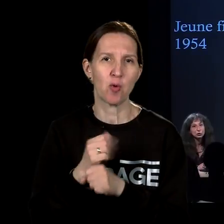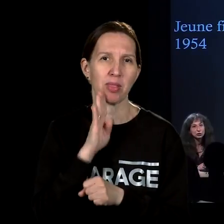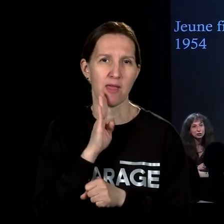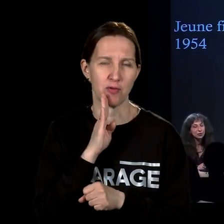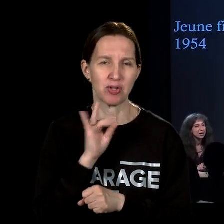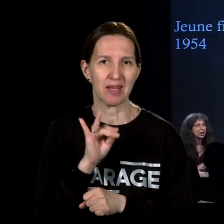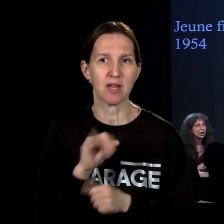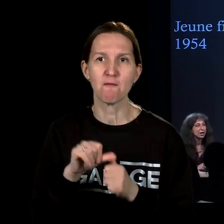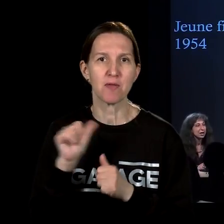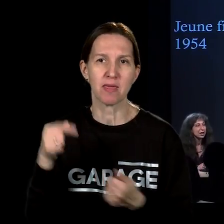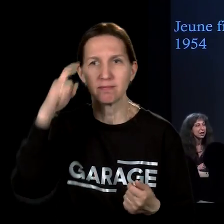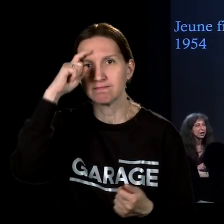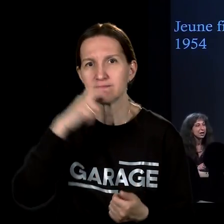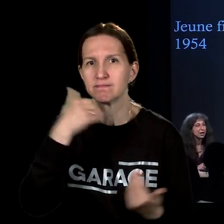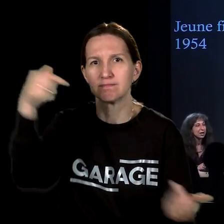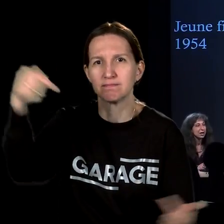вне возраста.